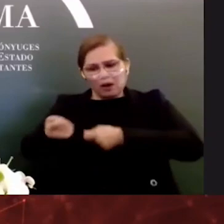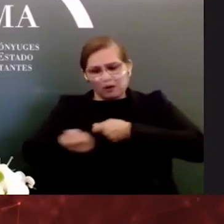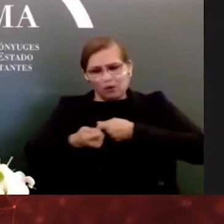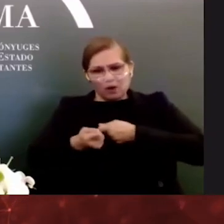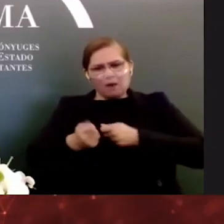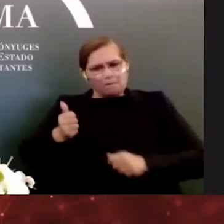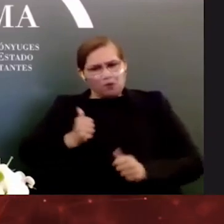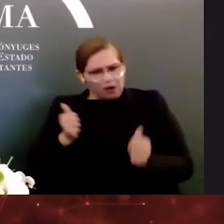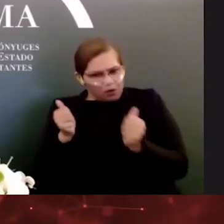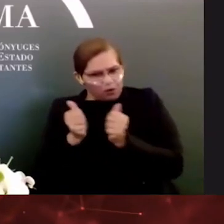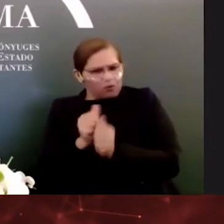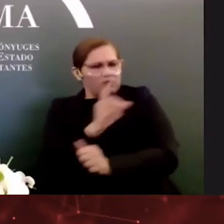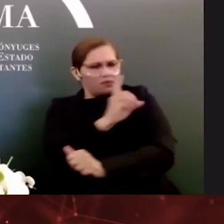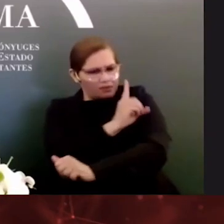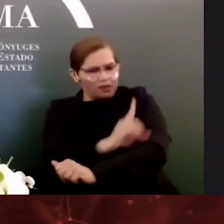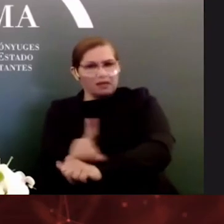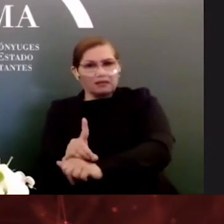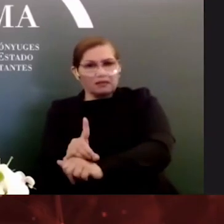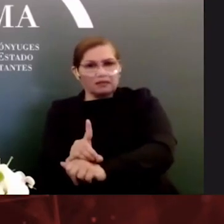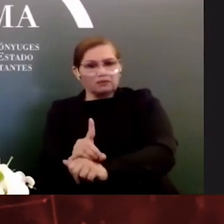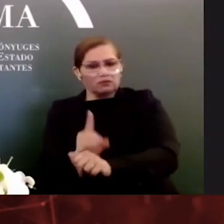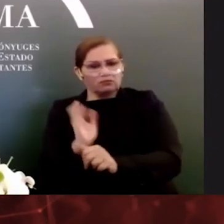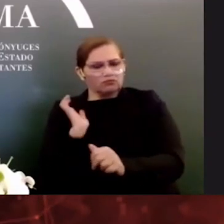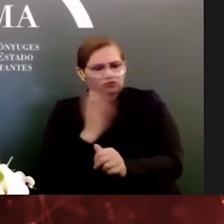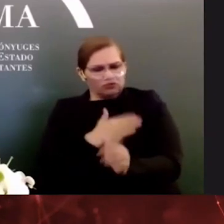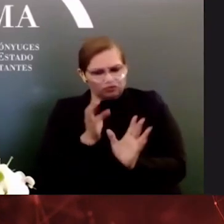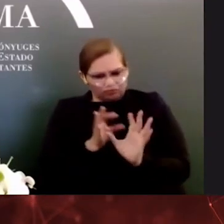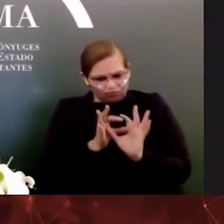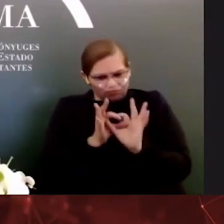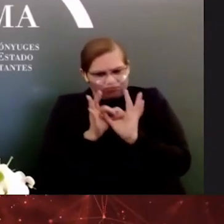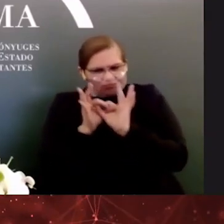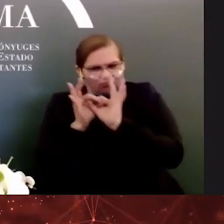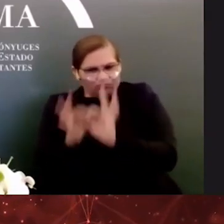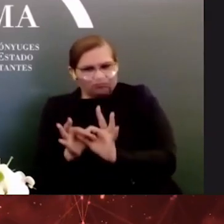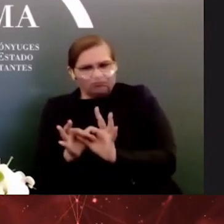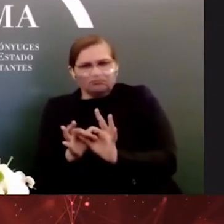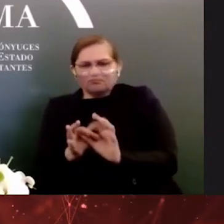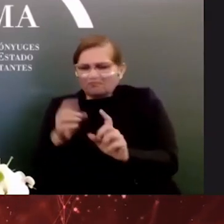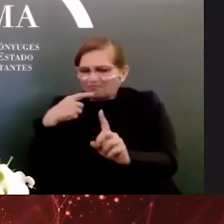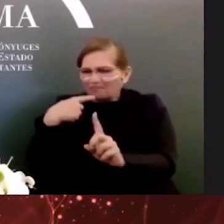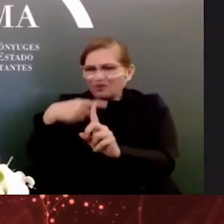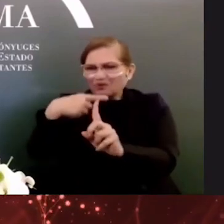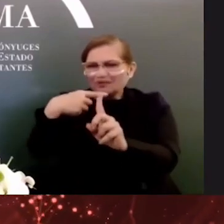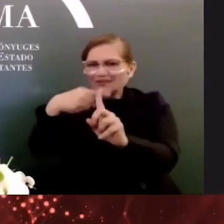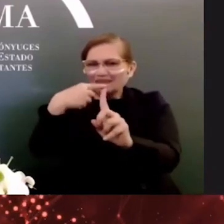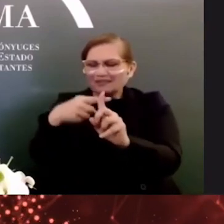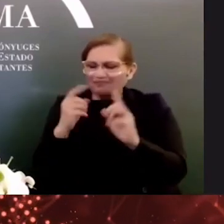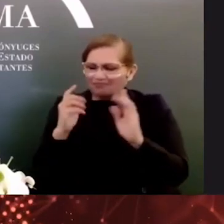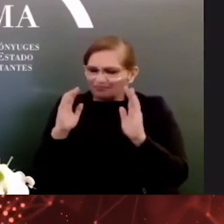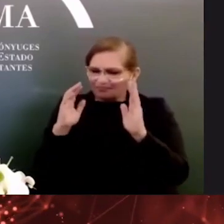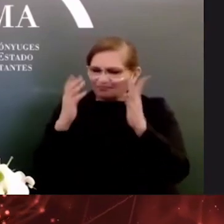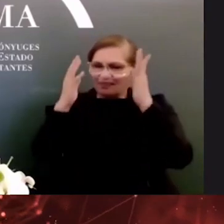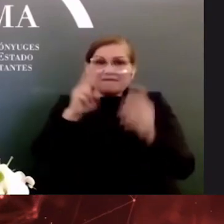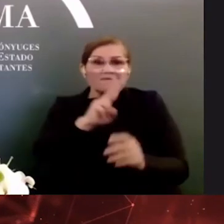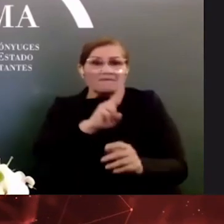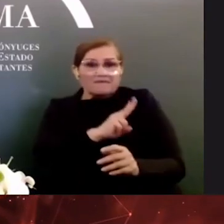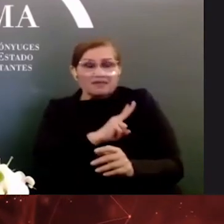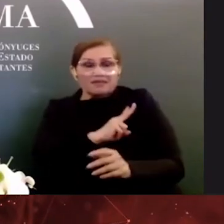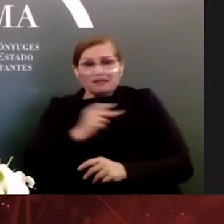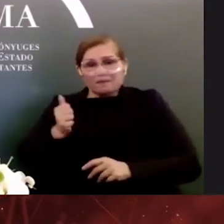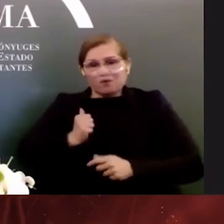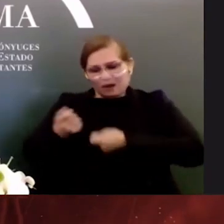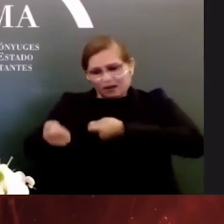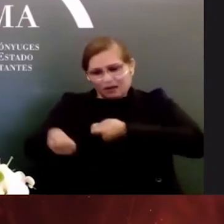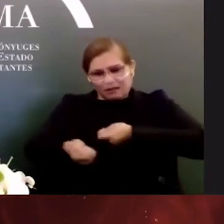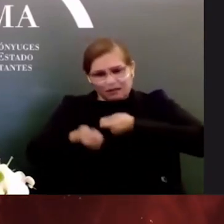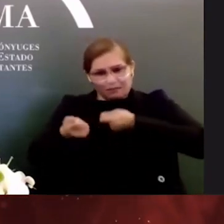con Derechos, a la que nos unimos con entusiasmo y optimismo, celebrando la vida de las mujeres